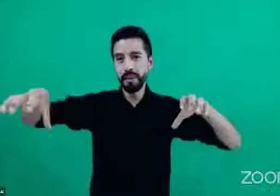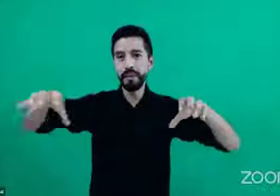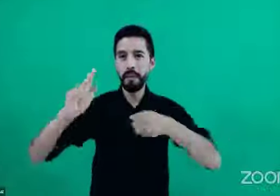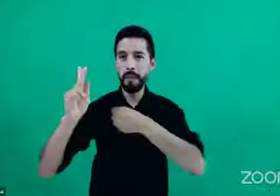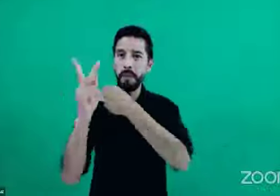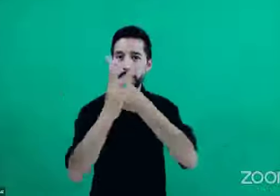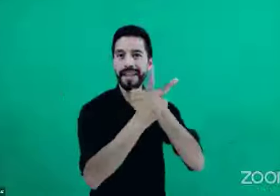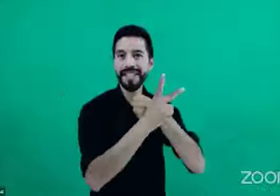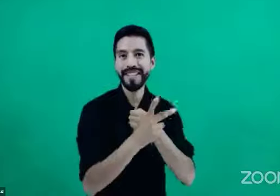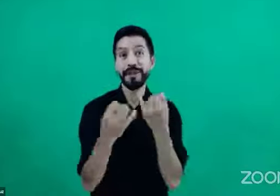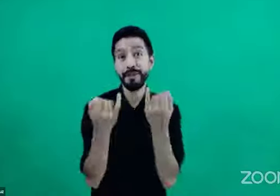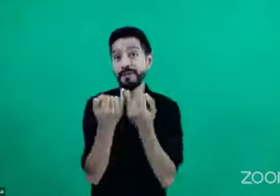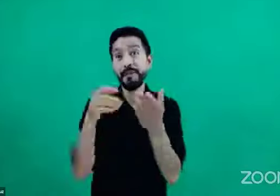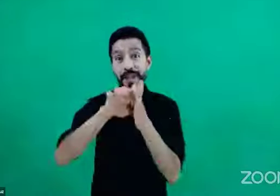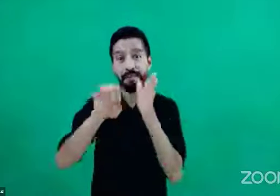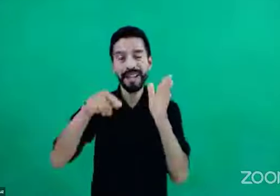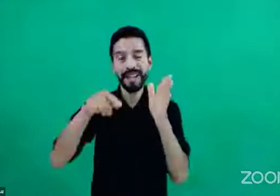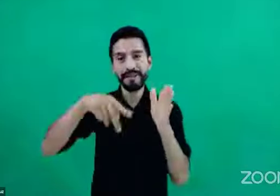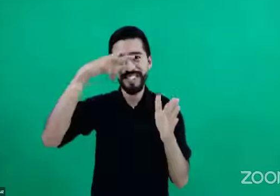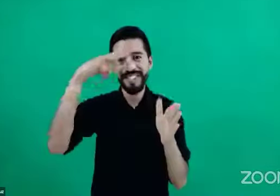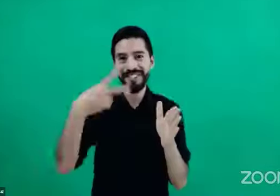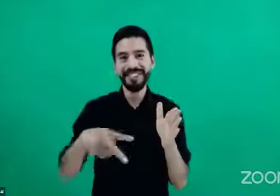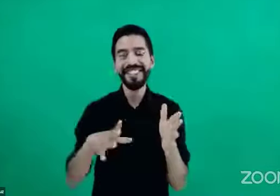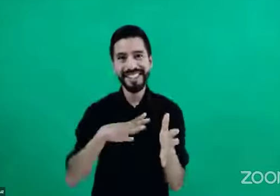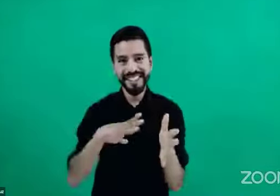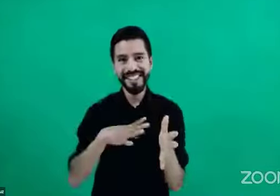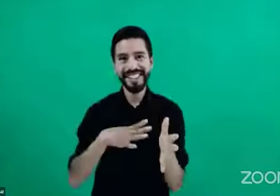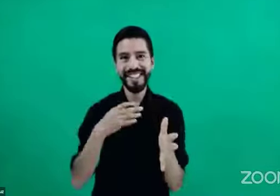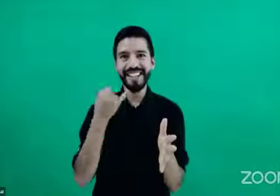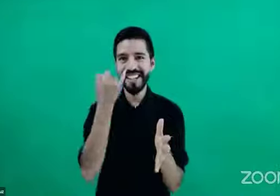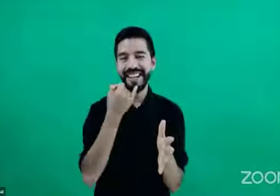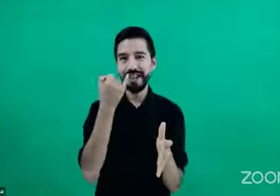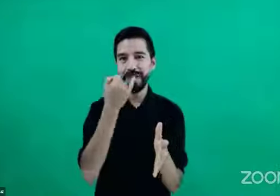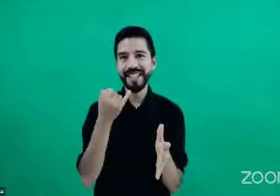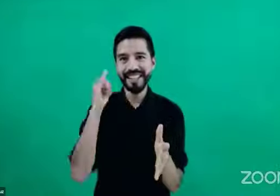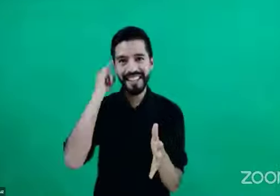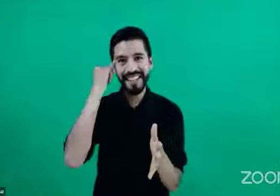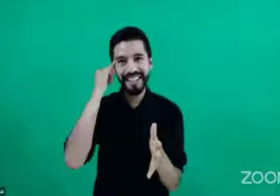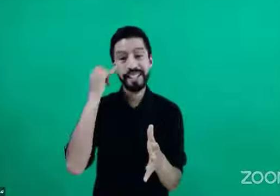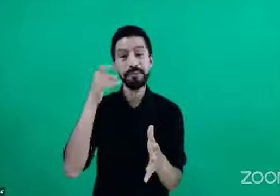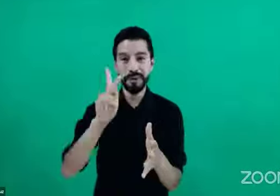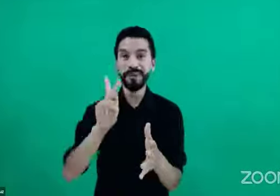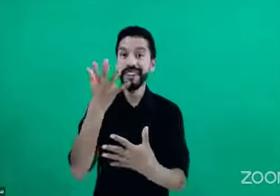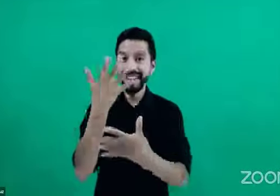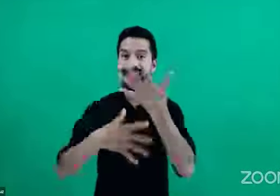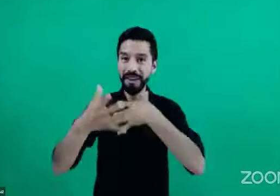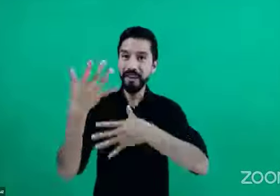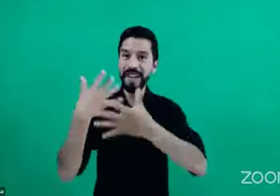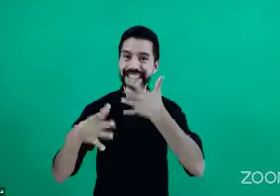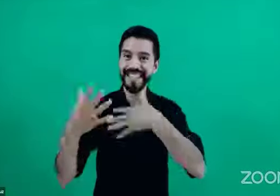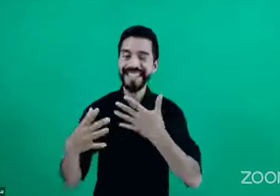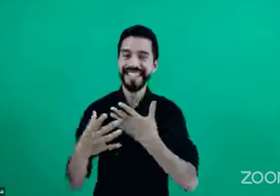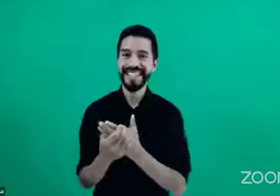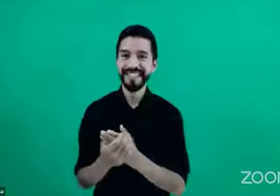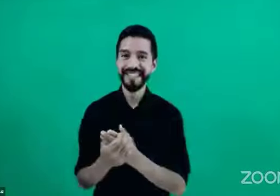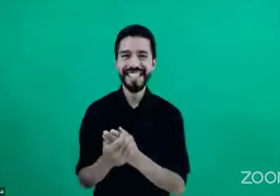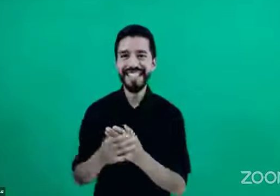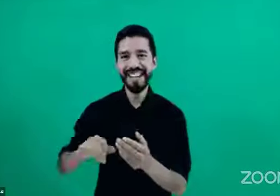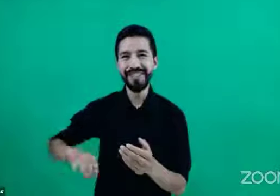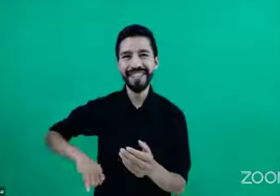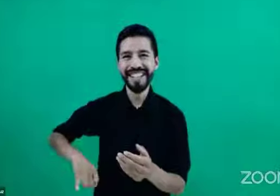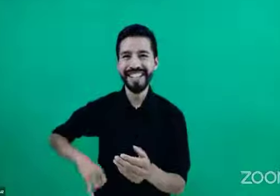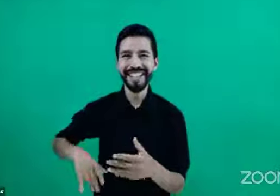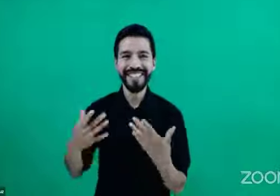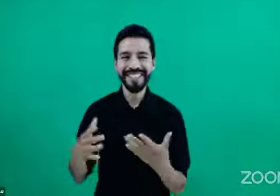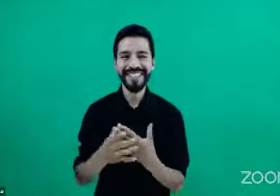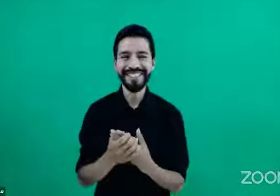divide por países. Incluso, por ejemplo, aquí en México existen lenguas indígenas, pero en lengua de señas. Entonces, es